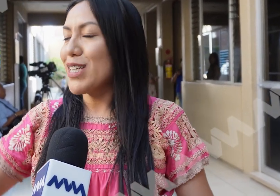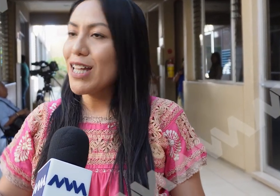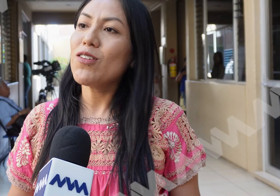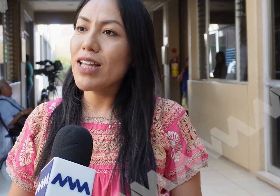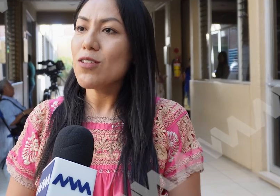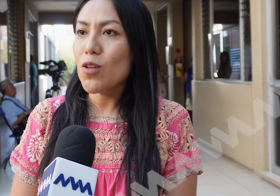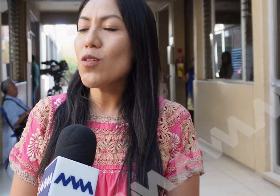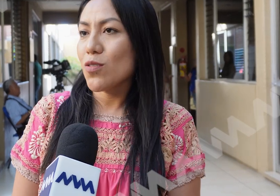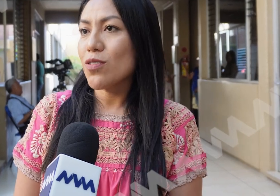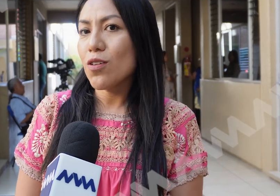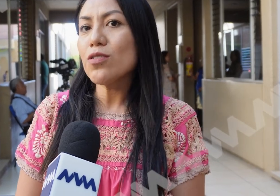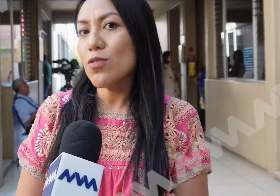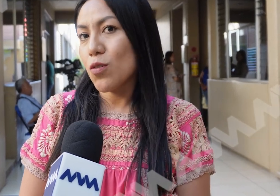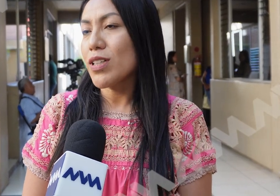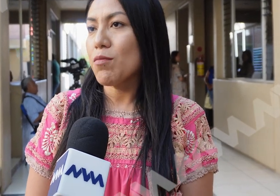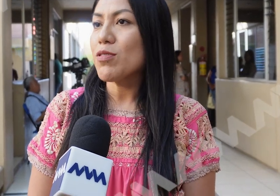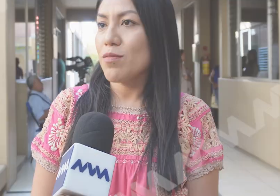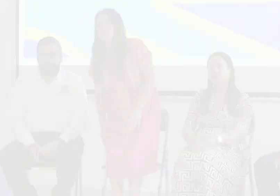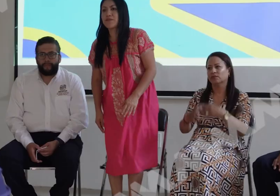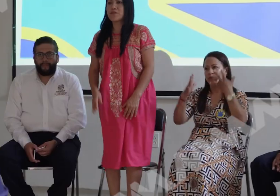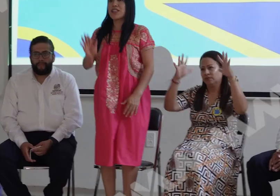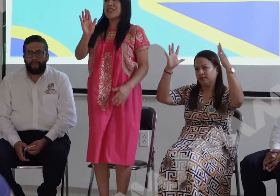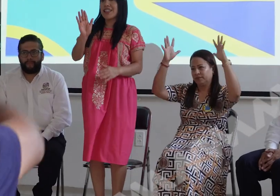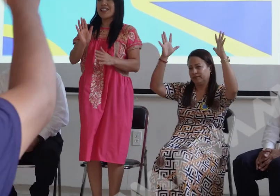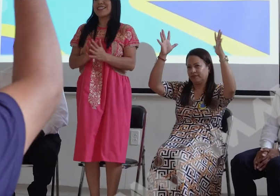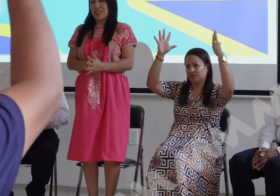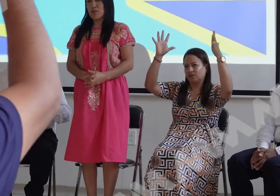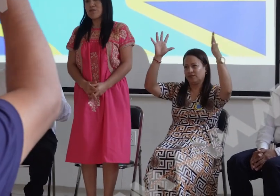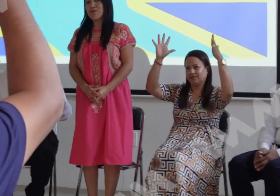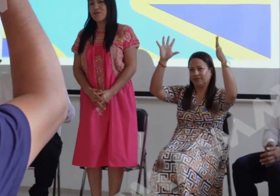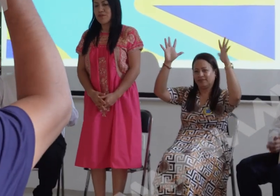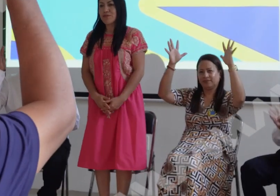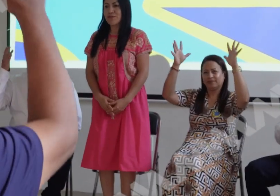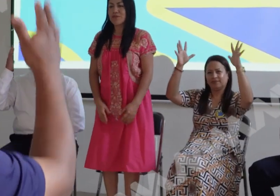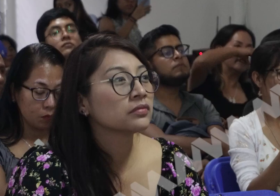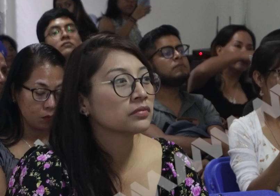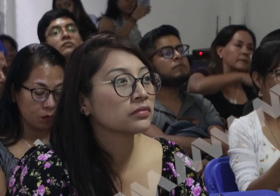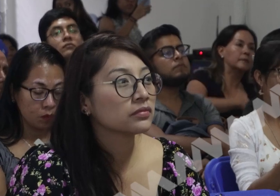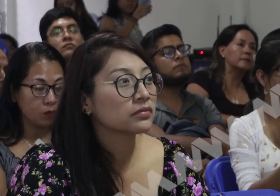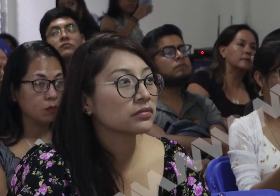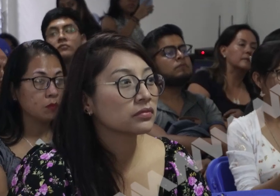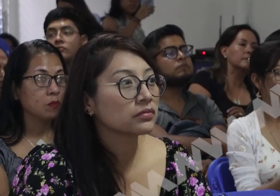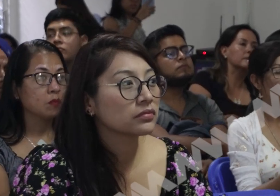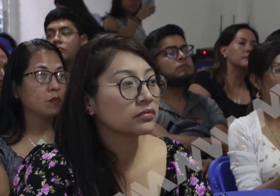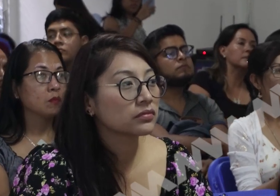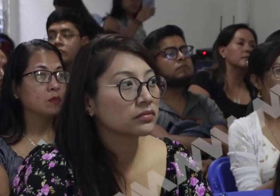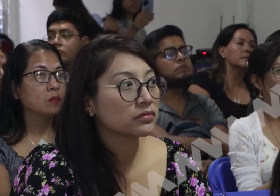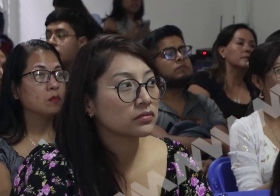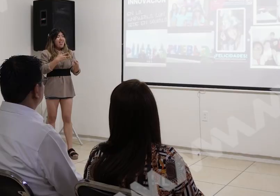ya todas y todos los conozcamos. Velázquez Vázquez señaló que el principal problema que enfrentan estas personas es la educación, ya